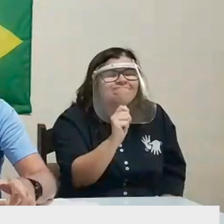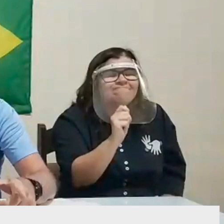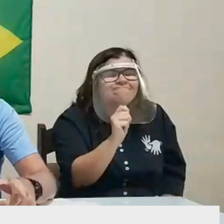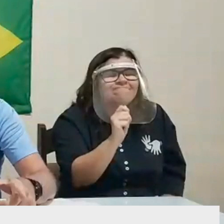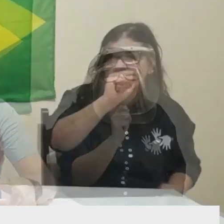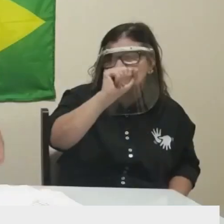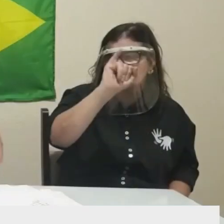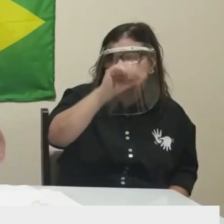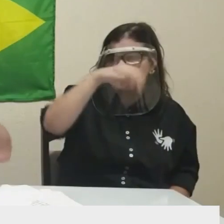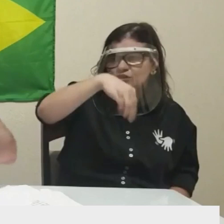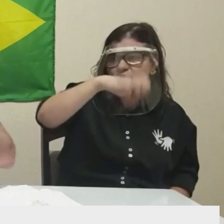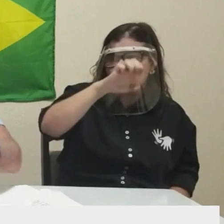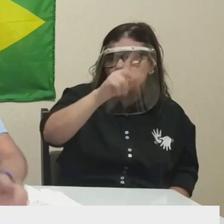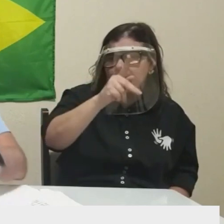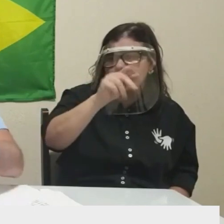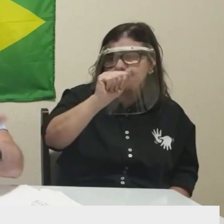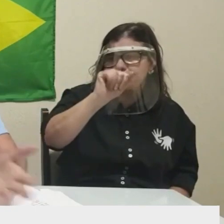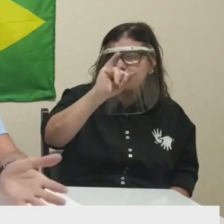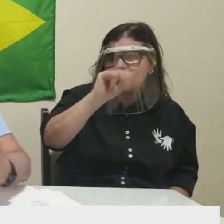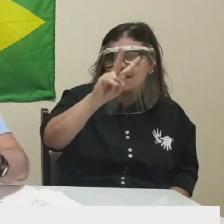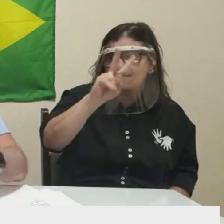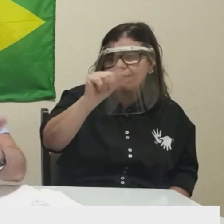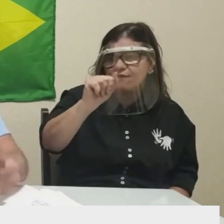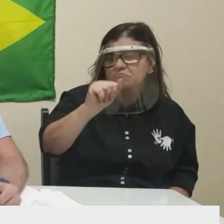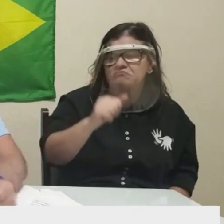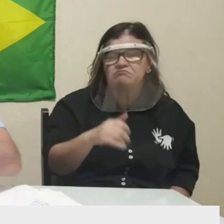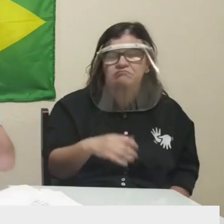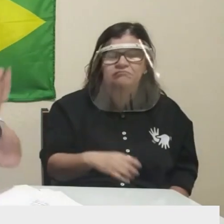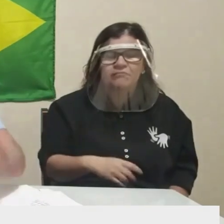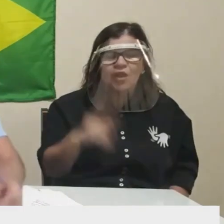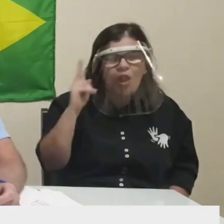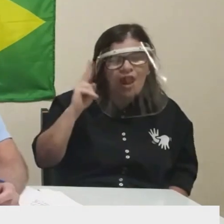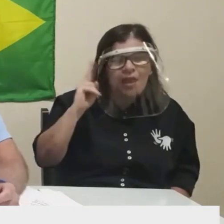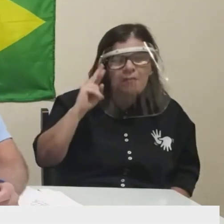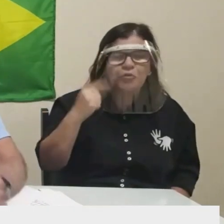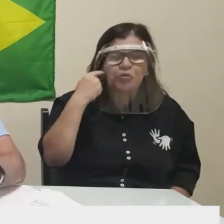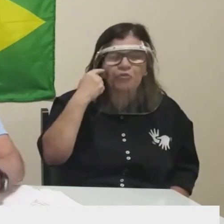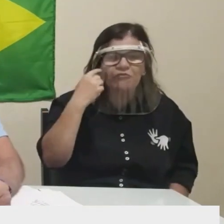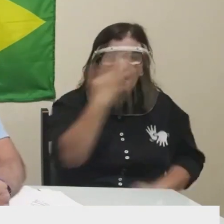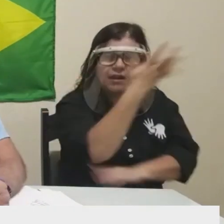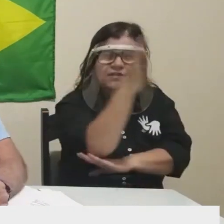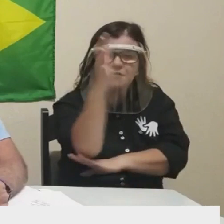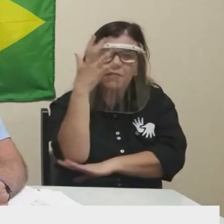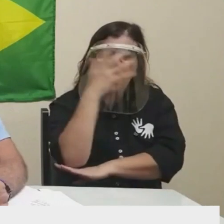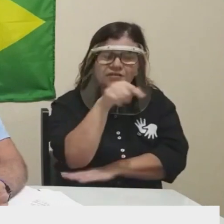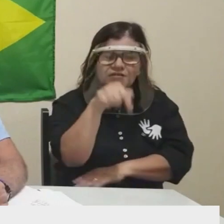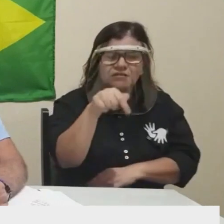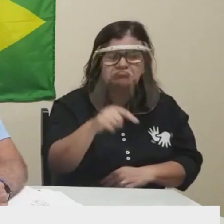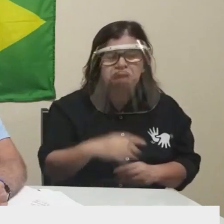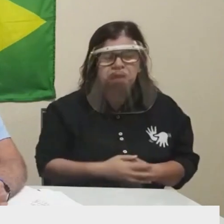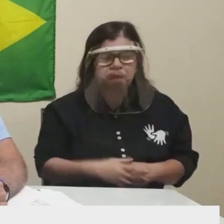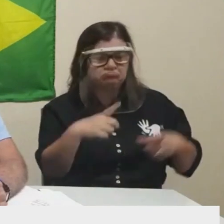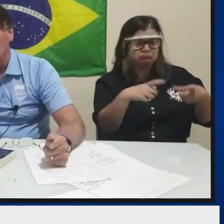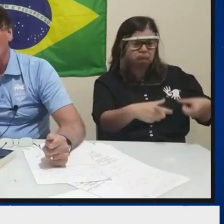Mas é o presidente acompanhado então do ministro da Justiça e Segurança Pública, André Mendonça, presidente que hoje viajou ao Vale do Paraíba, aqui em